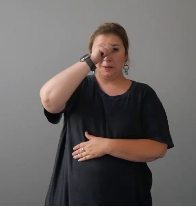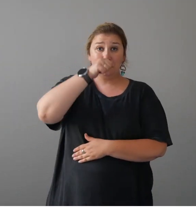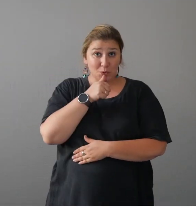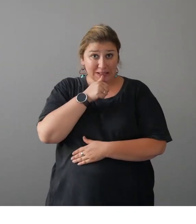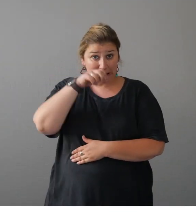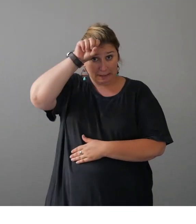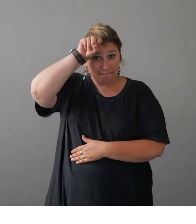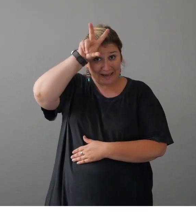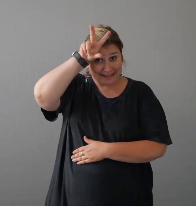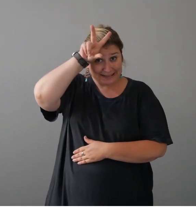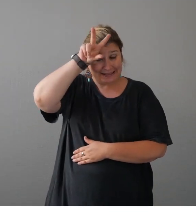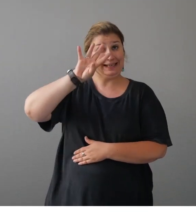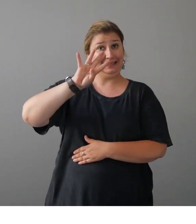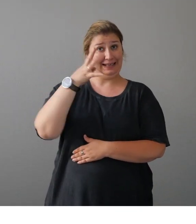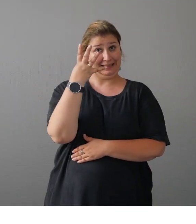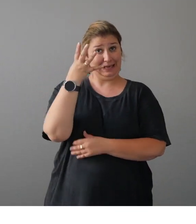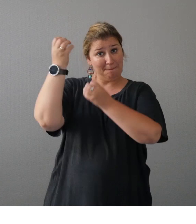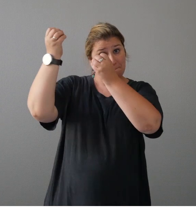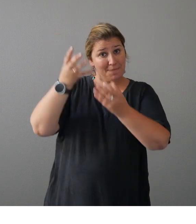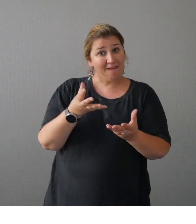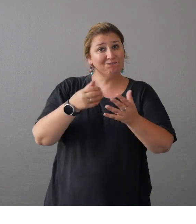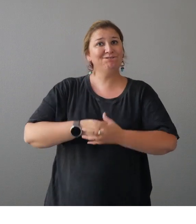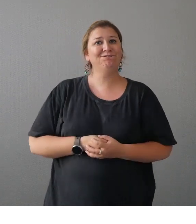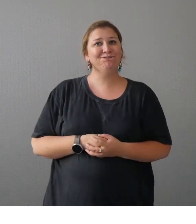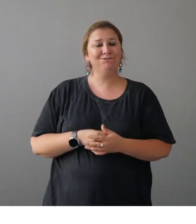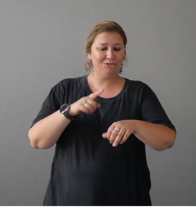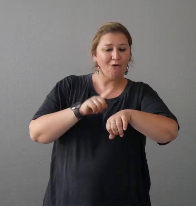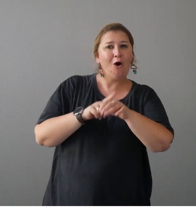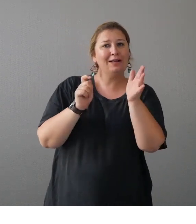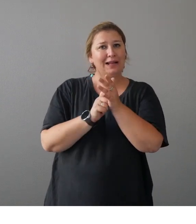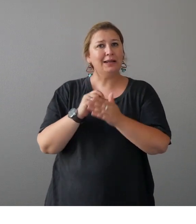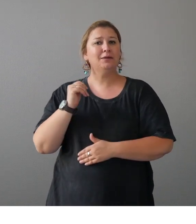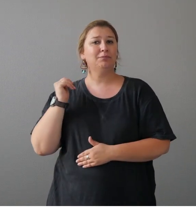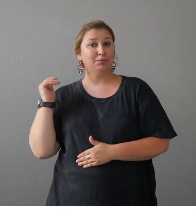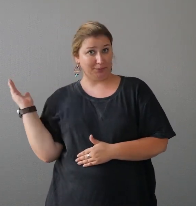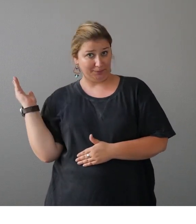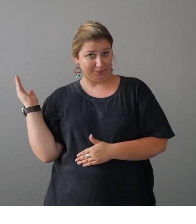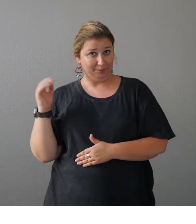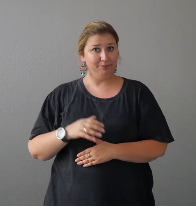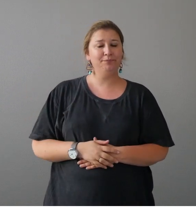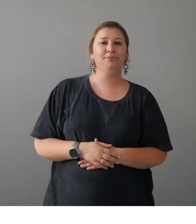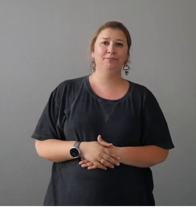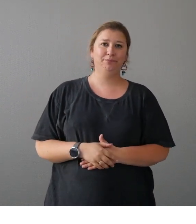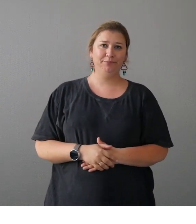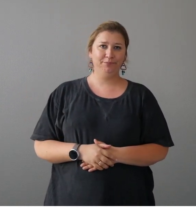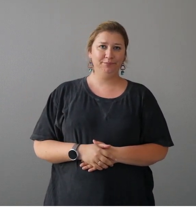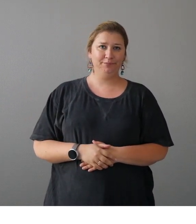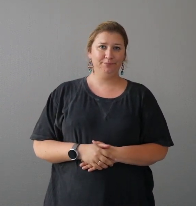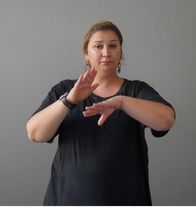Visite en LSF de l'exposition temporaire L'ivresse d'une approche. Pas de descente dans la galerie de la mine.